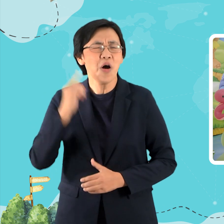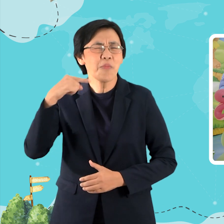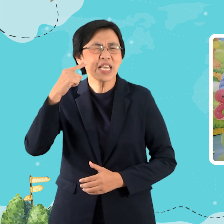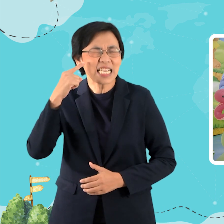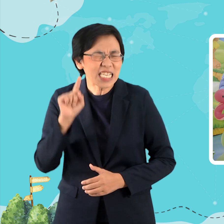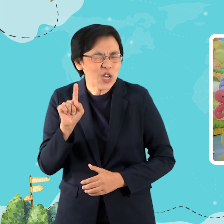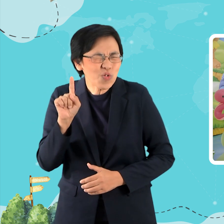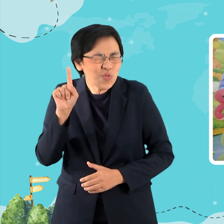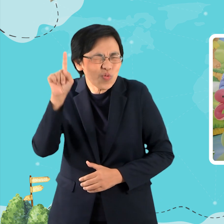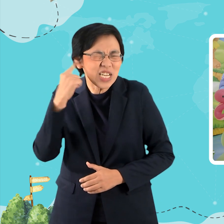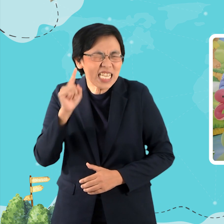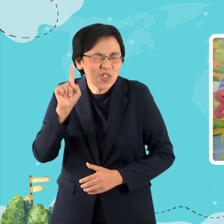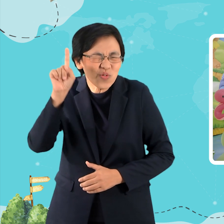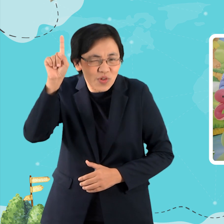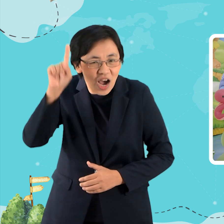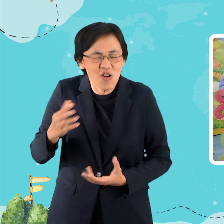บเสียงสูง